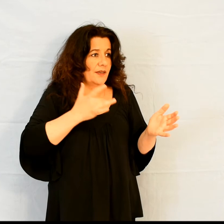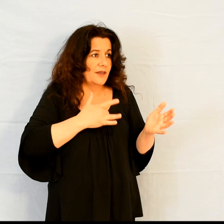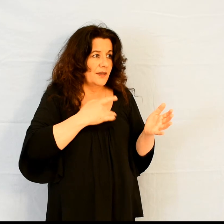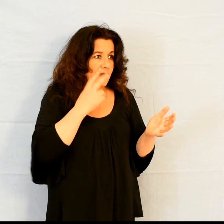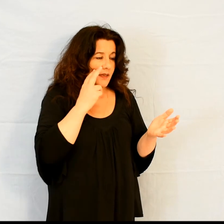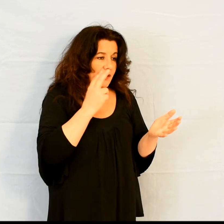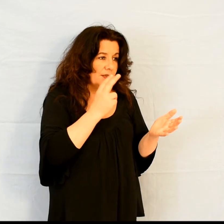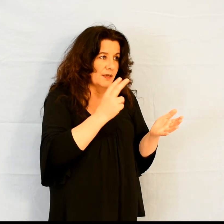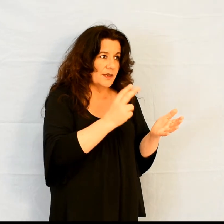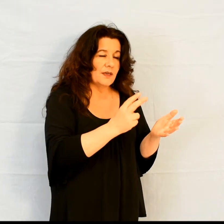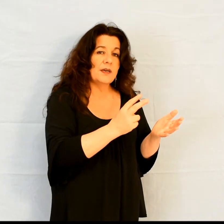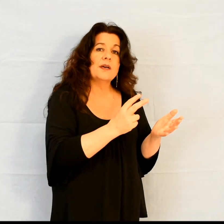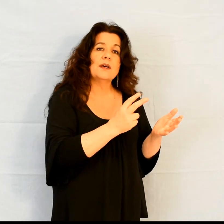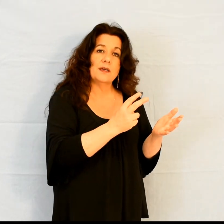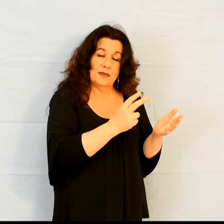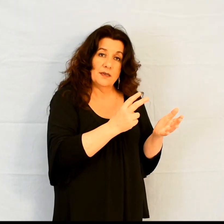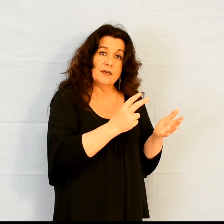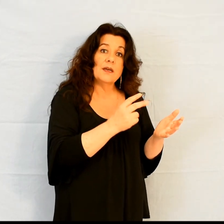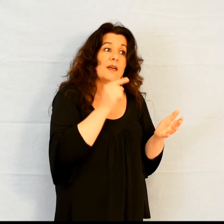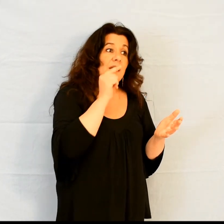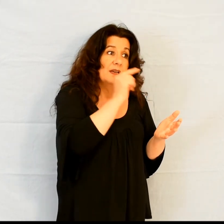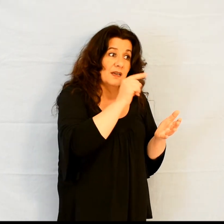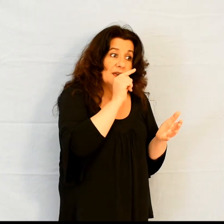S'il remet sa vie en sacrifice de réparation,